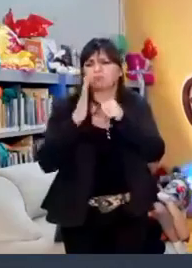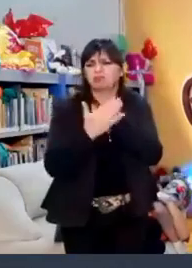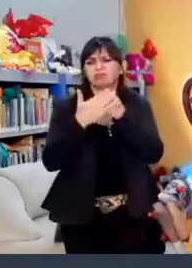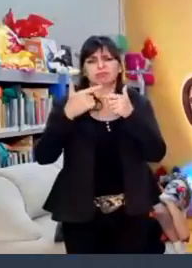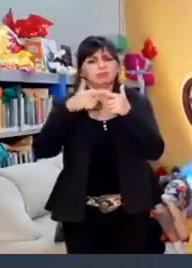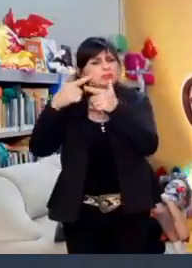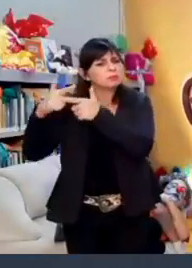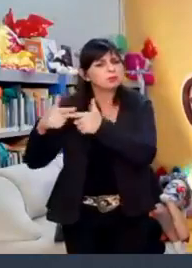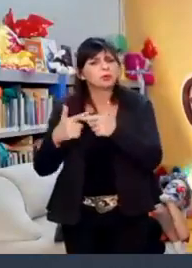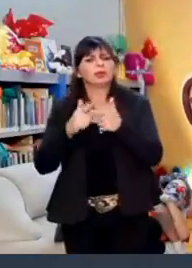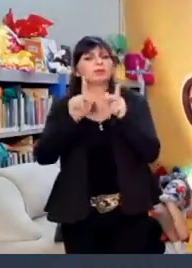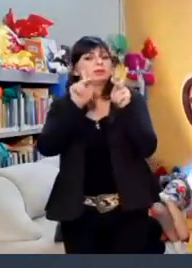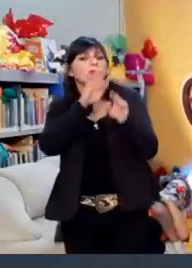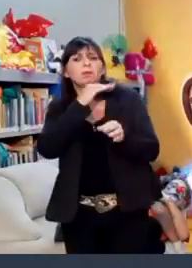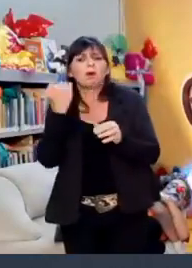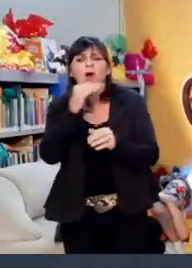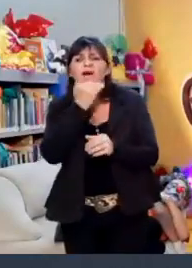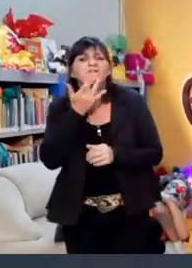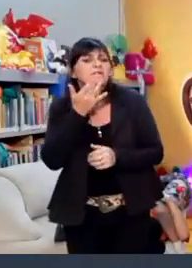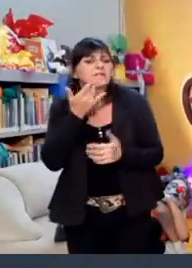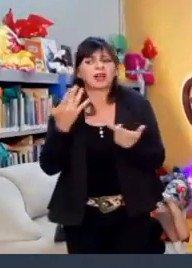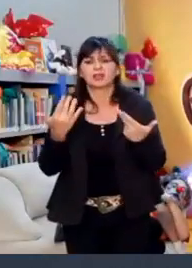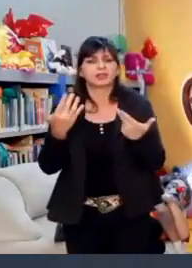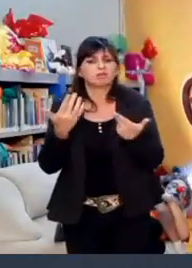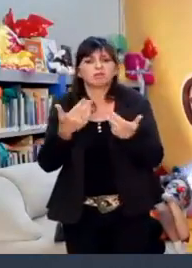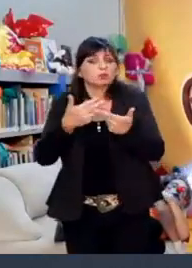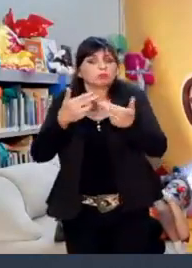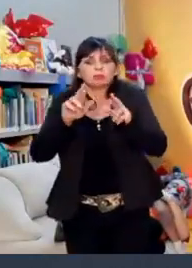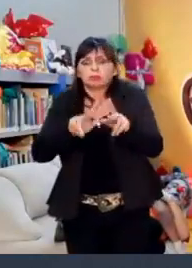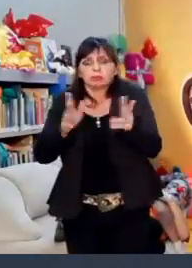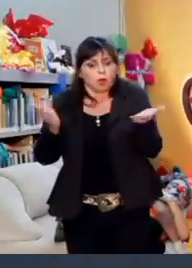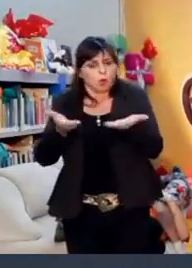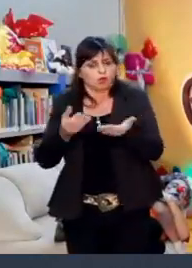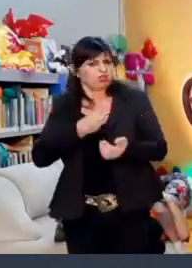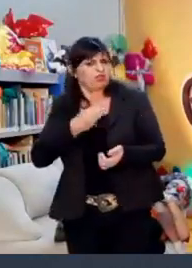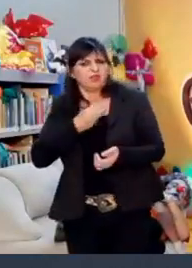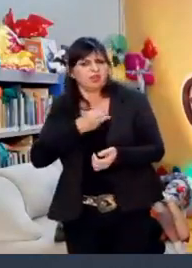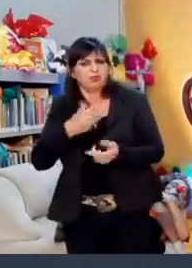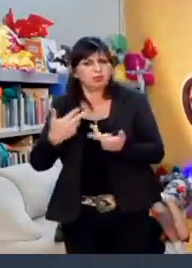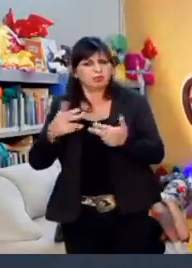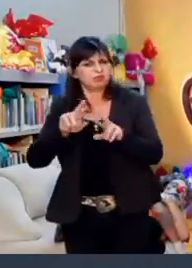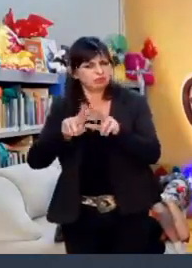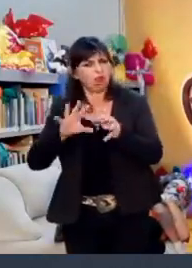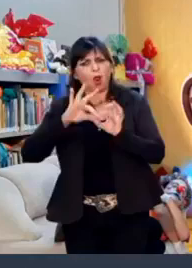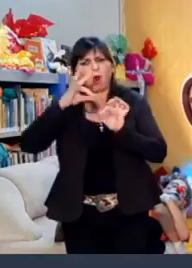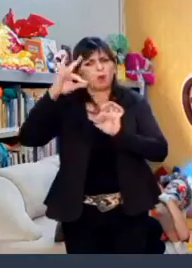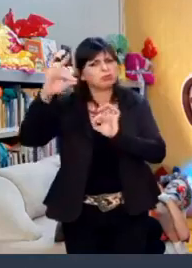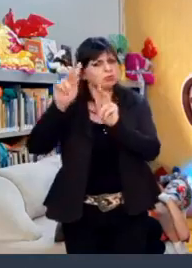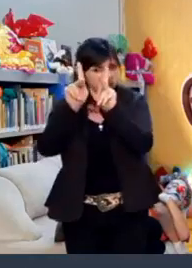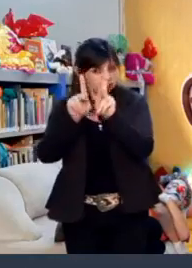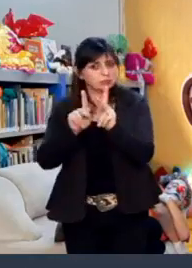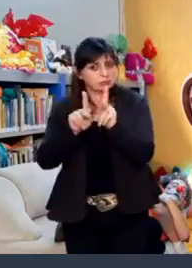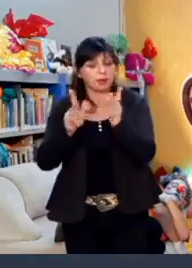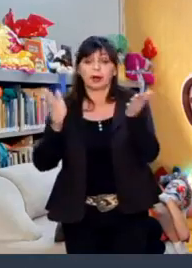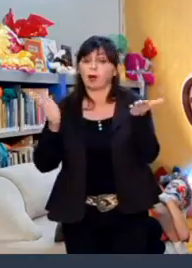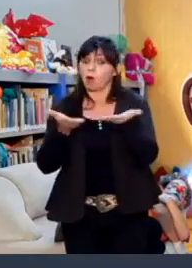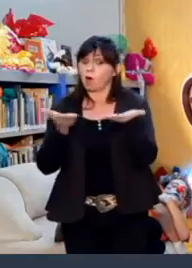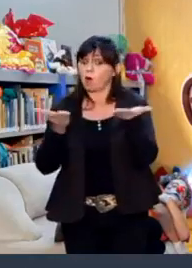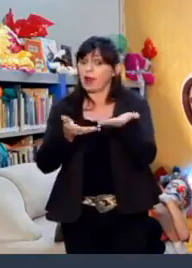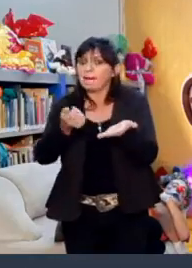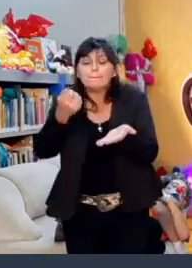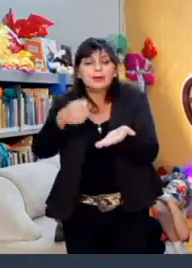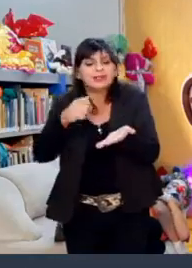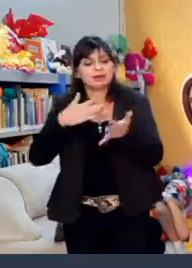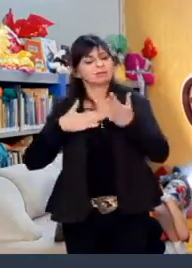E nós precisamos agora ter discernimento, nós precisamos ter calma para lidar